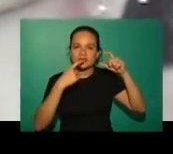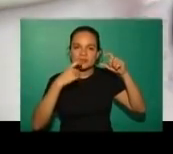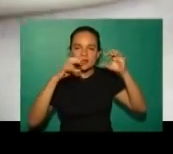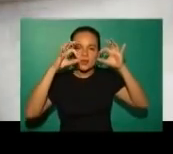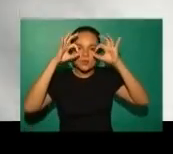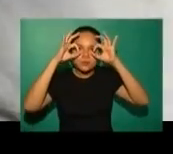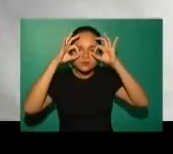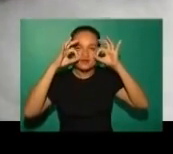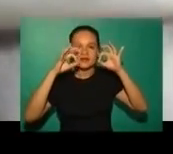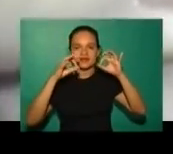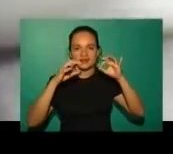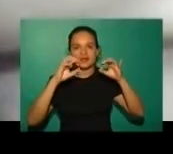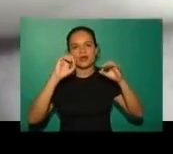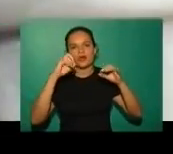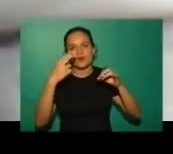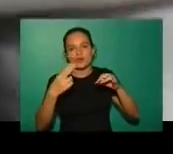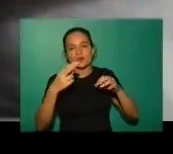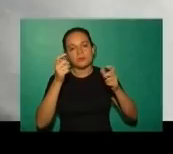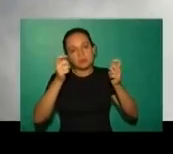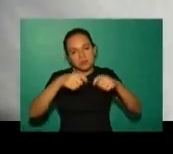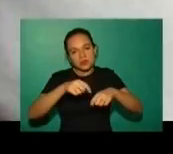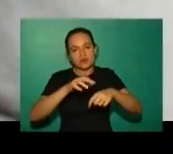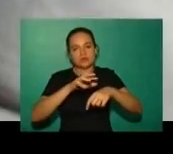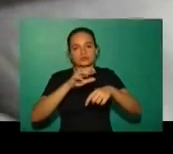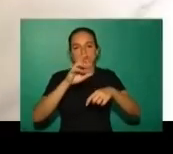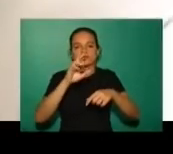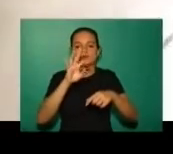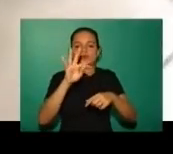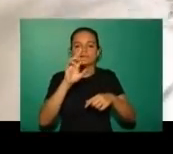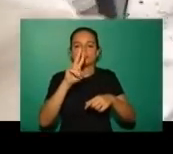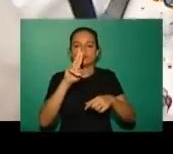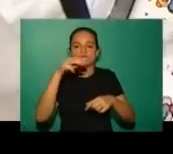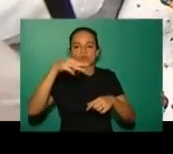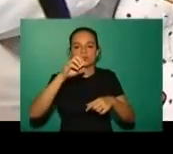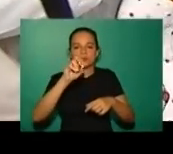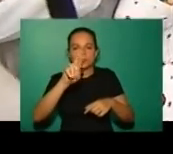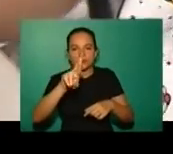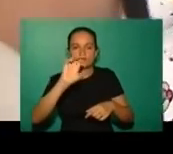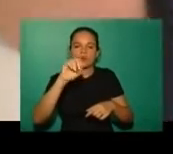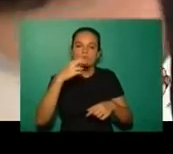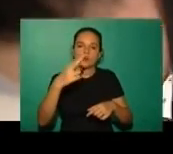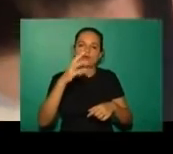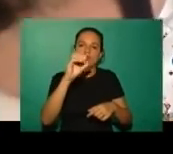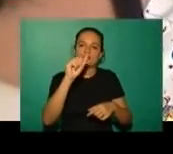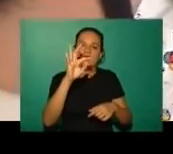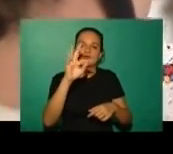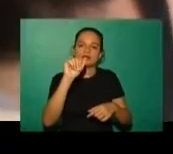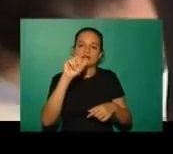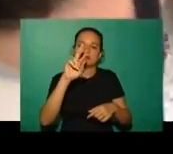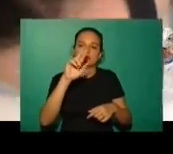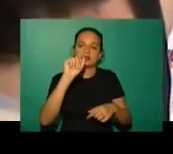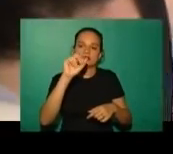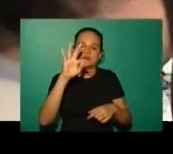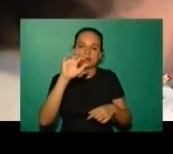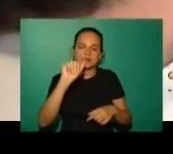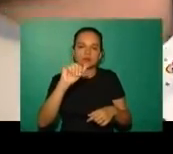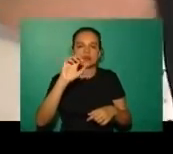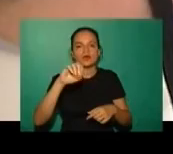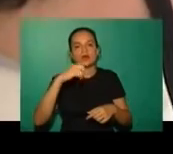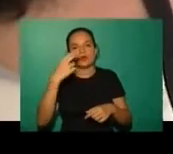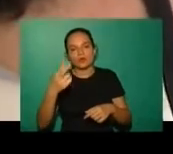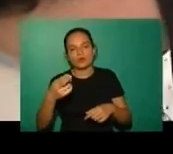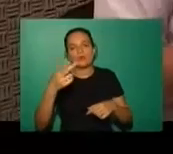nos sugerir a presença de uma catarata, a presença de um tumor intraocular ou a presença de retinopatia